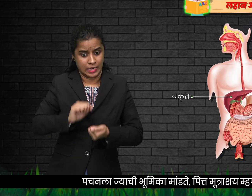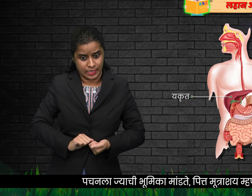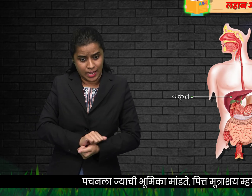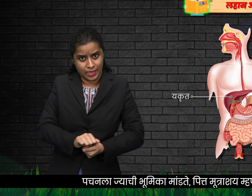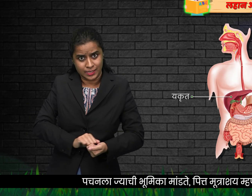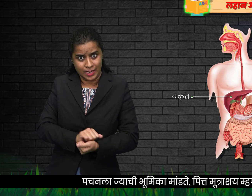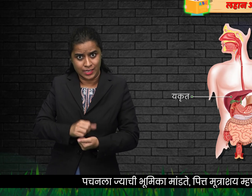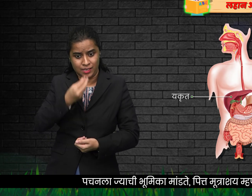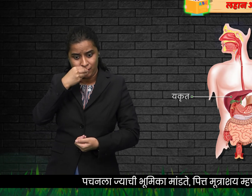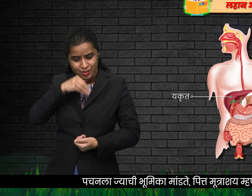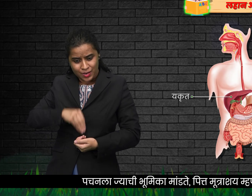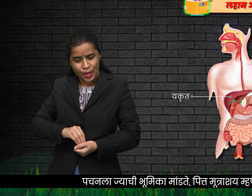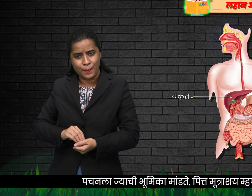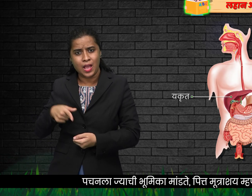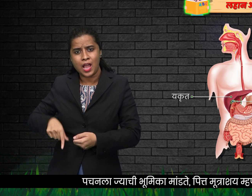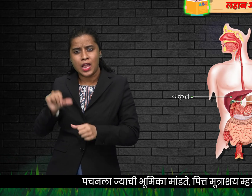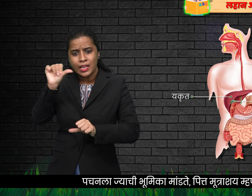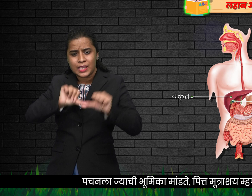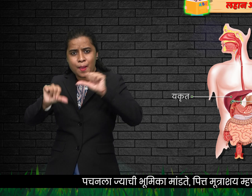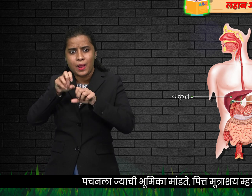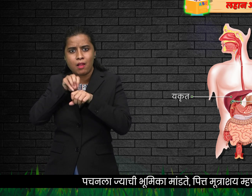पचनामध्ये महत्वाची भूमिका बजावते.